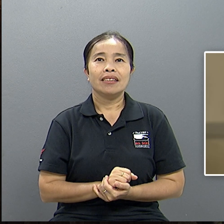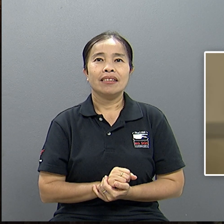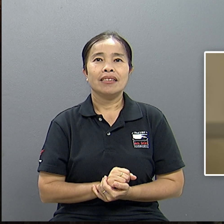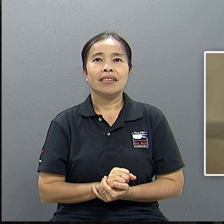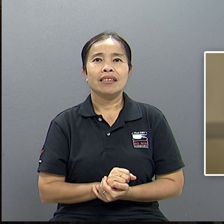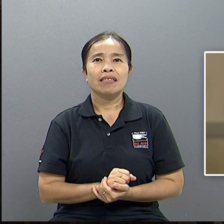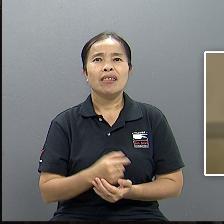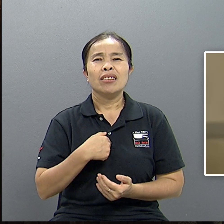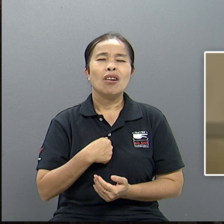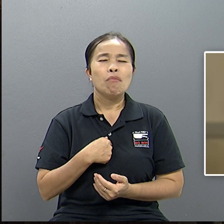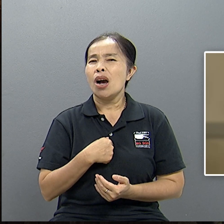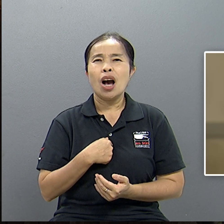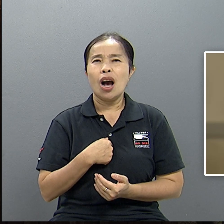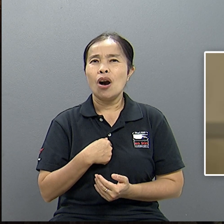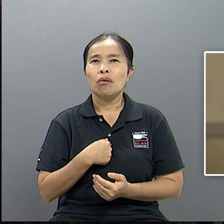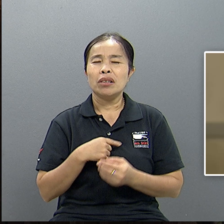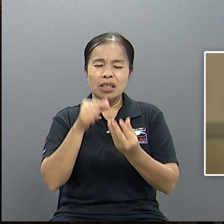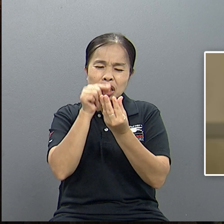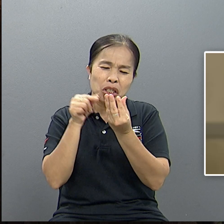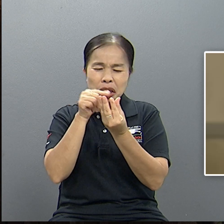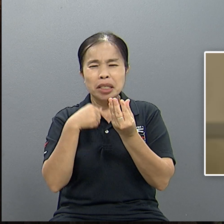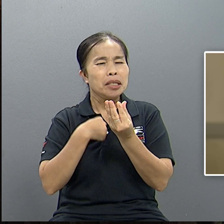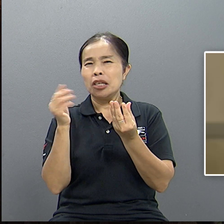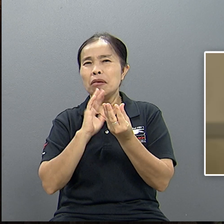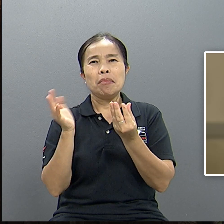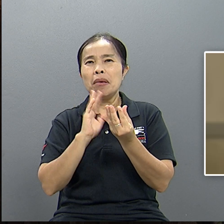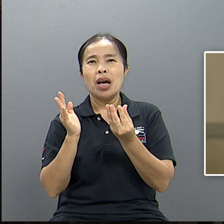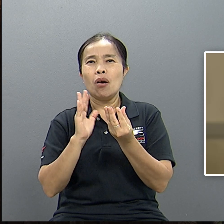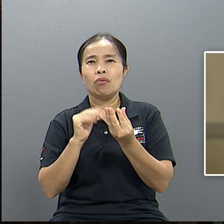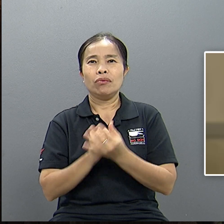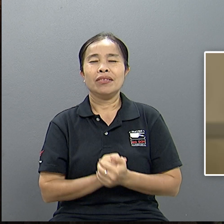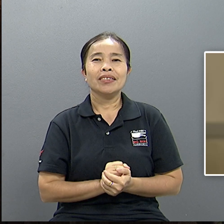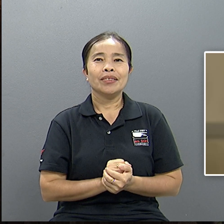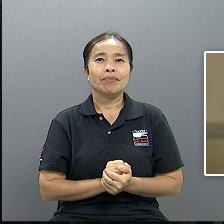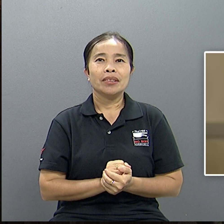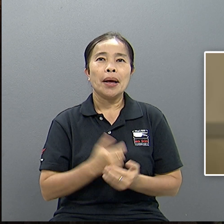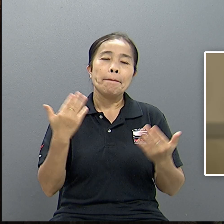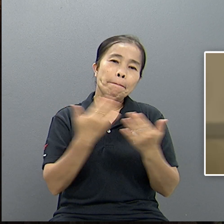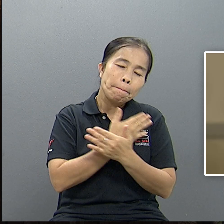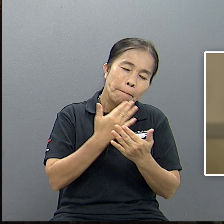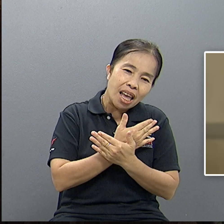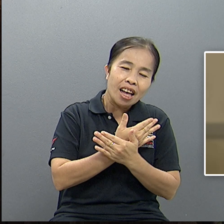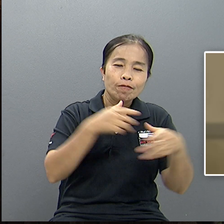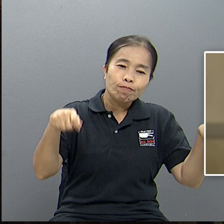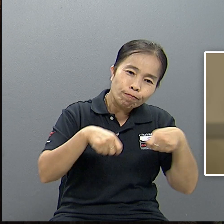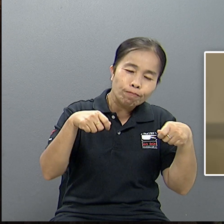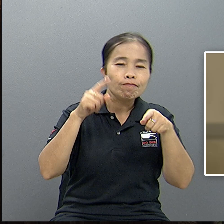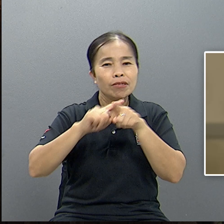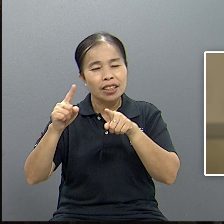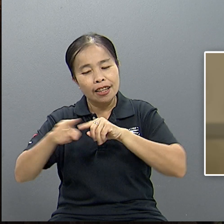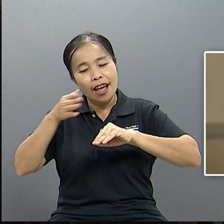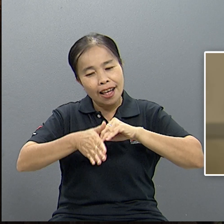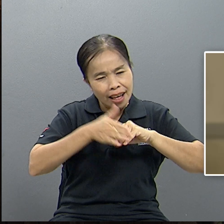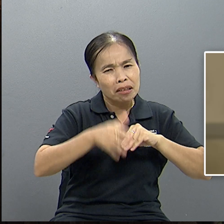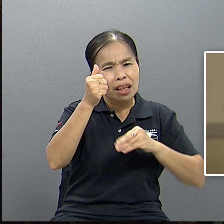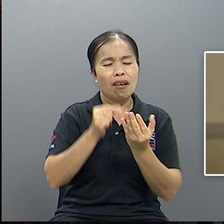ดิฉันขอเอาดีด้านอื่นได้ไหมคะที่ไม่ใช่เรื่องสลักเสลาหรืองานประณีตอะไรแบบนี้ดีกว่า